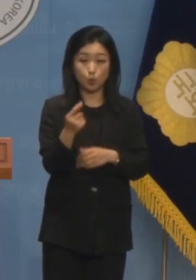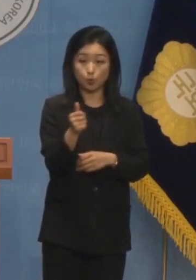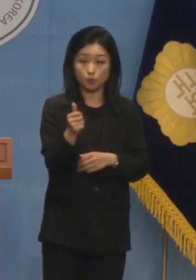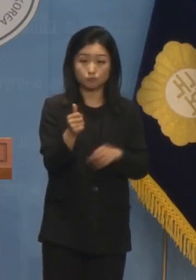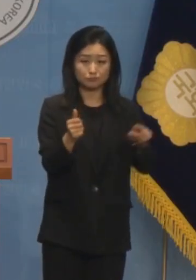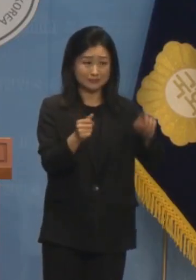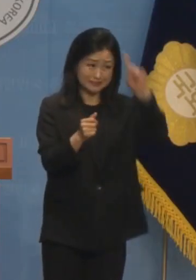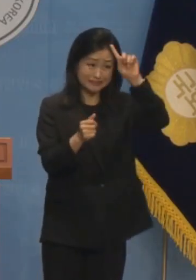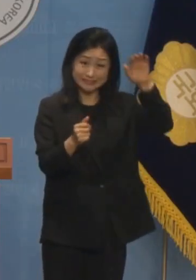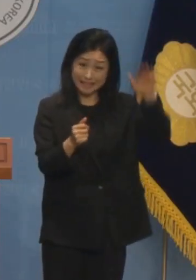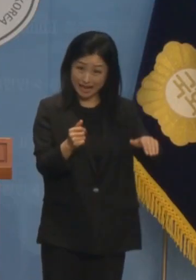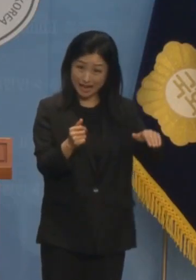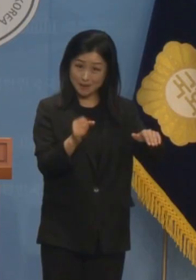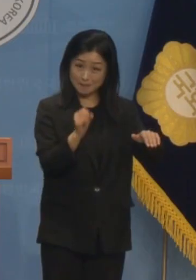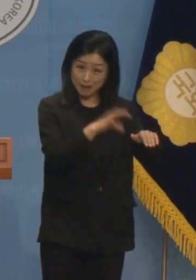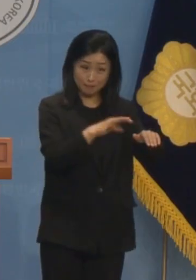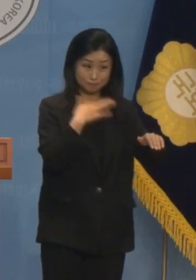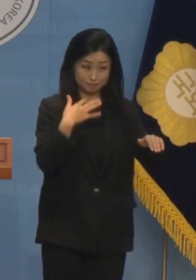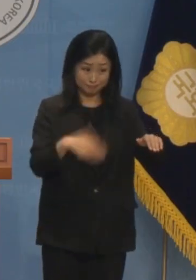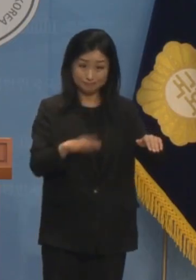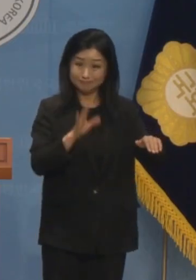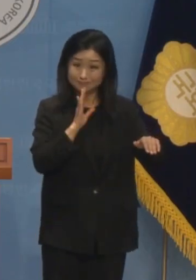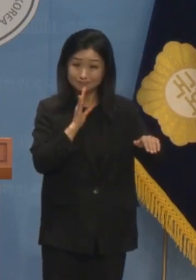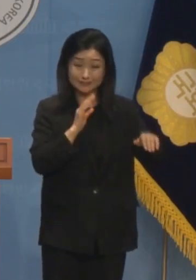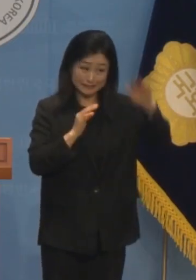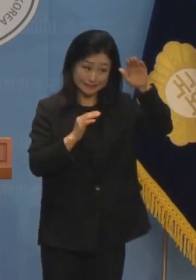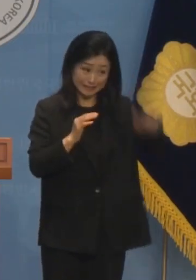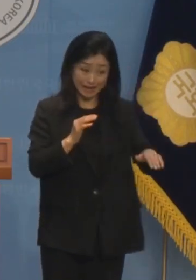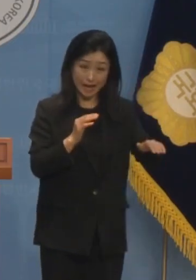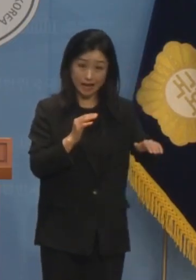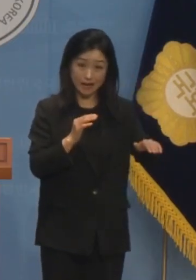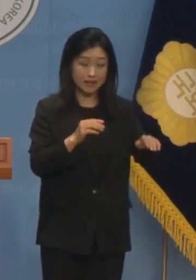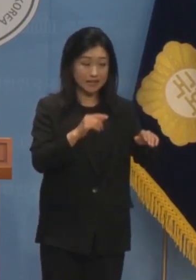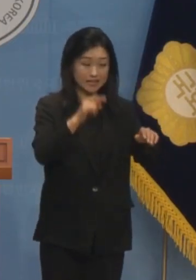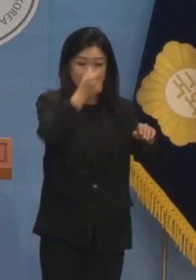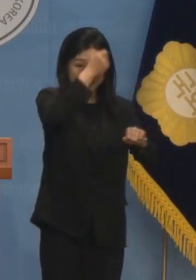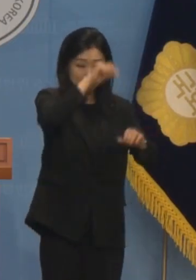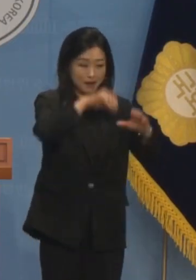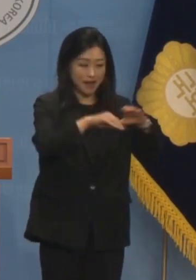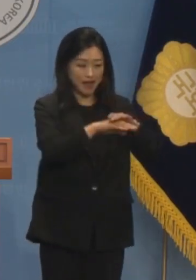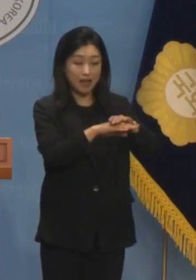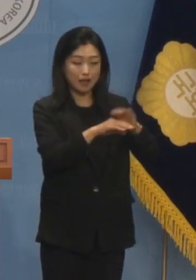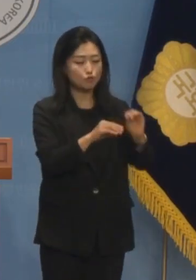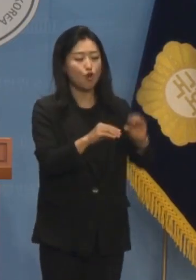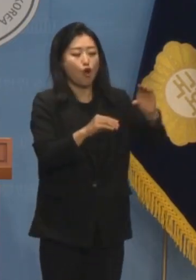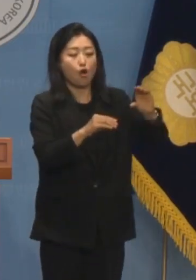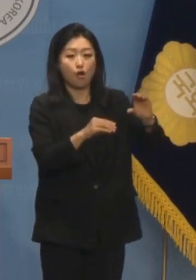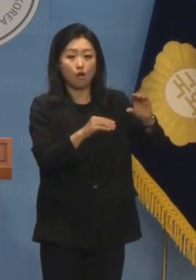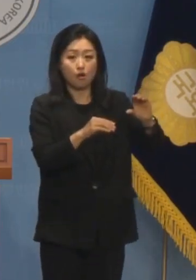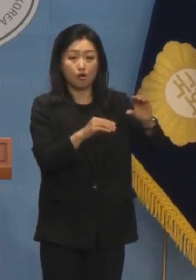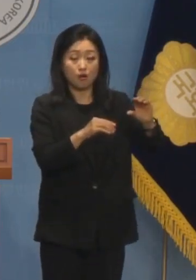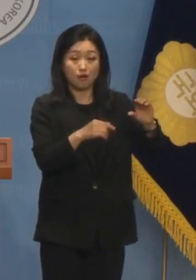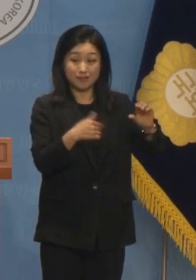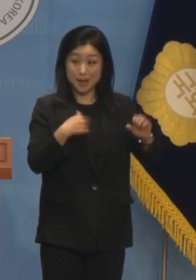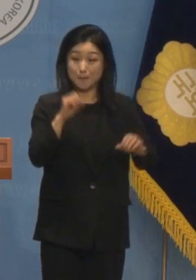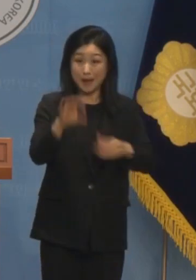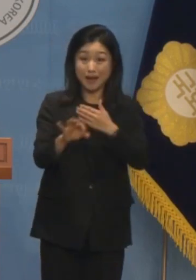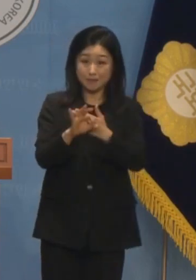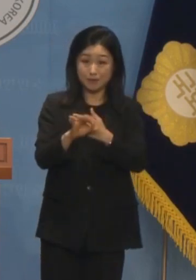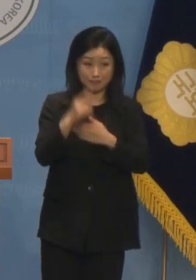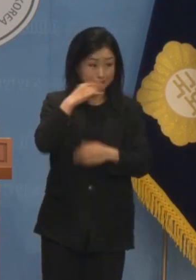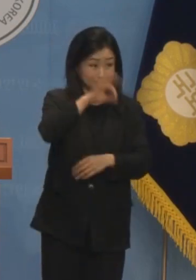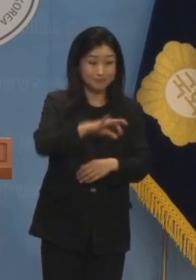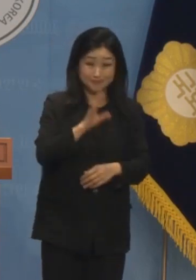대표의 키가 작다거나 실제 키는 작은데 키높이 구두를 신는 것 같다 이렇게 했다면 외모